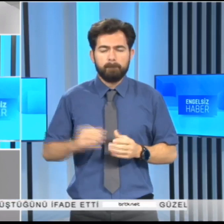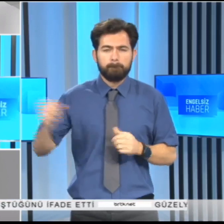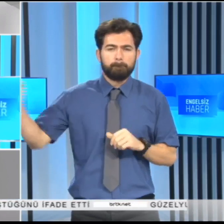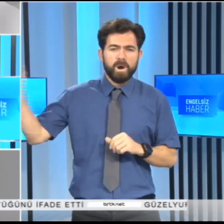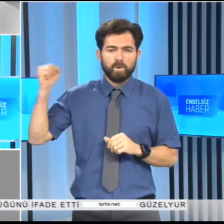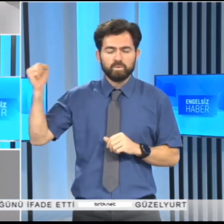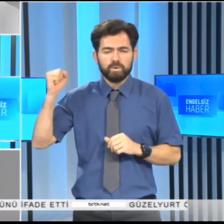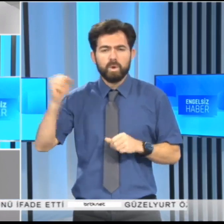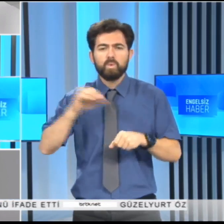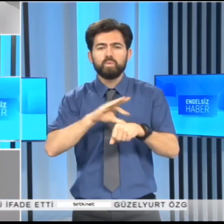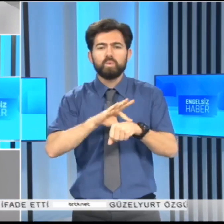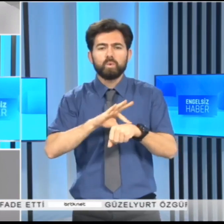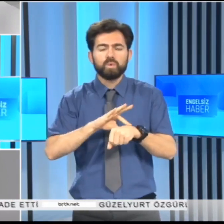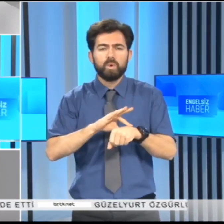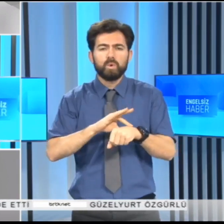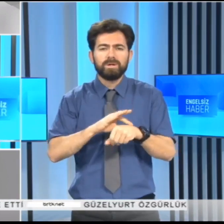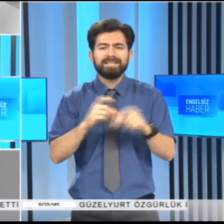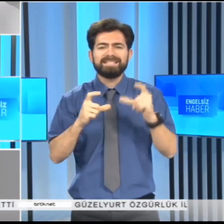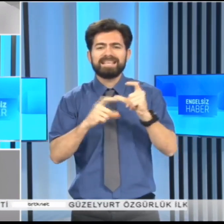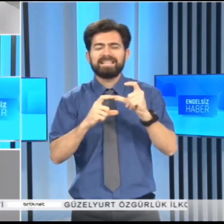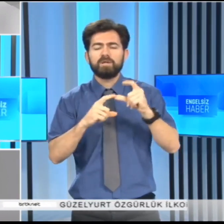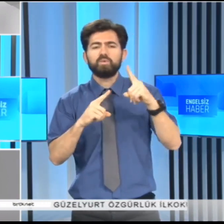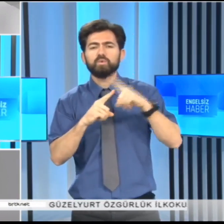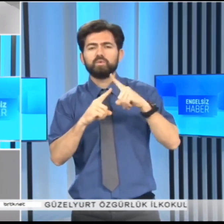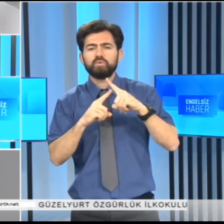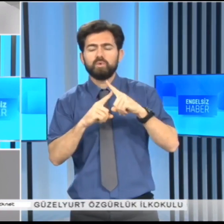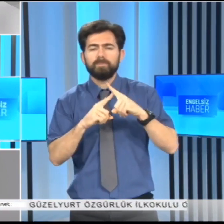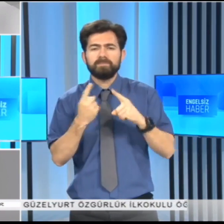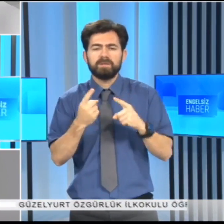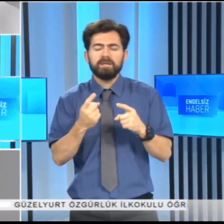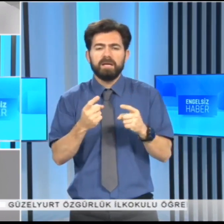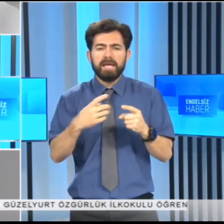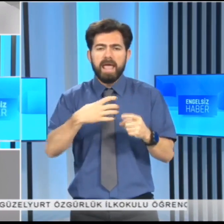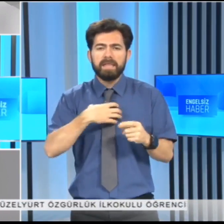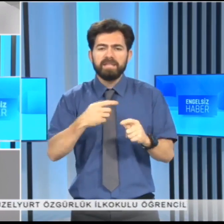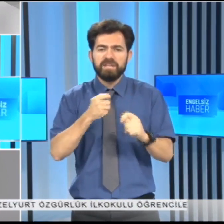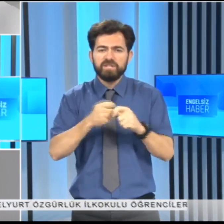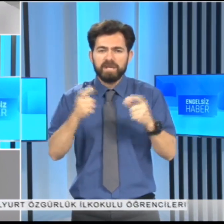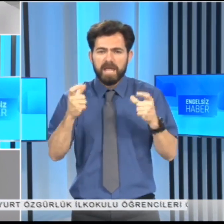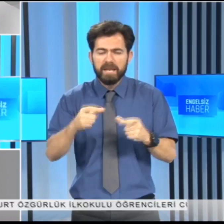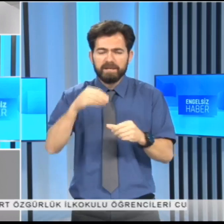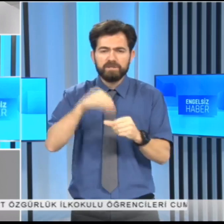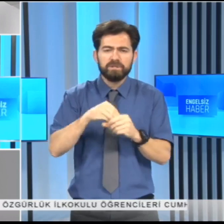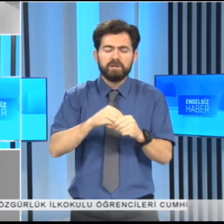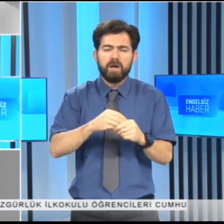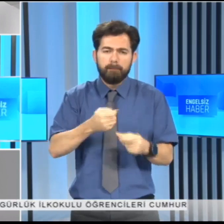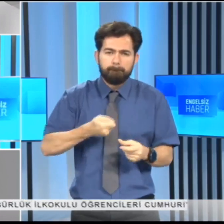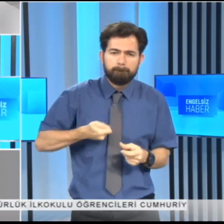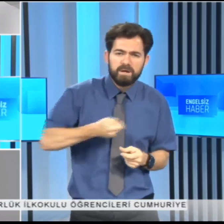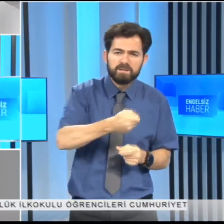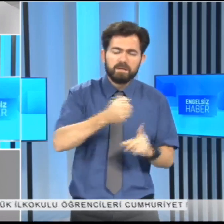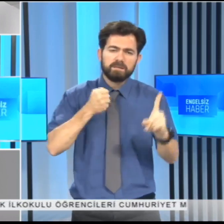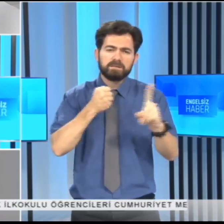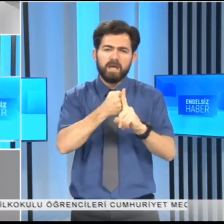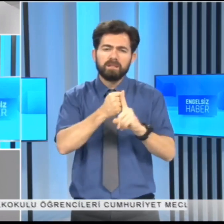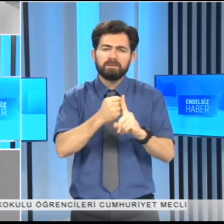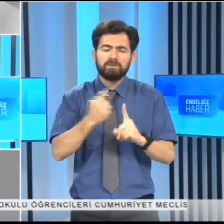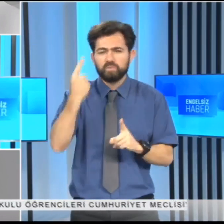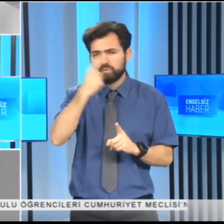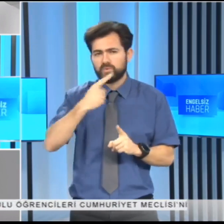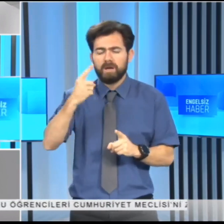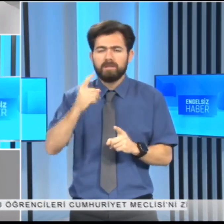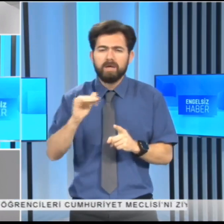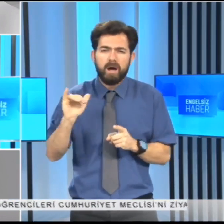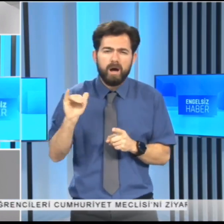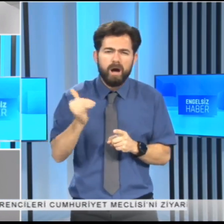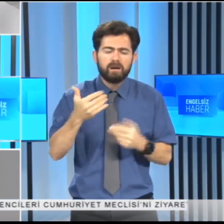Gazi Mausa'da doktor Sadreddin Tuğcu, kliniği içerisinde bıçaklı saldırıya uğraması sonucu